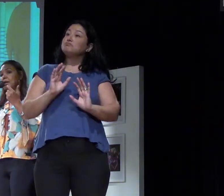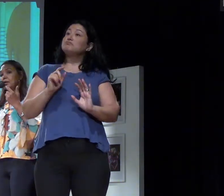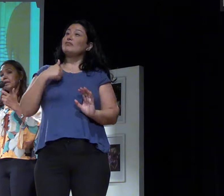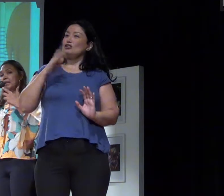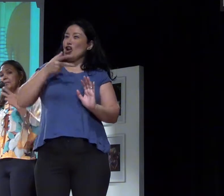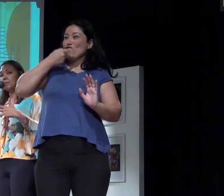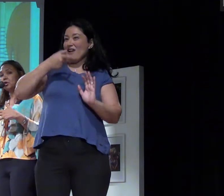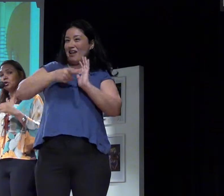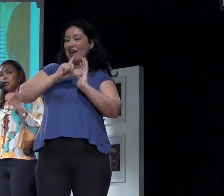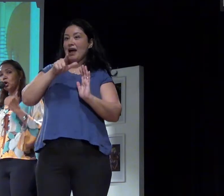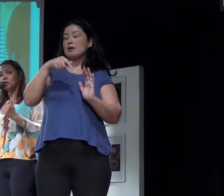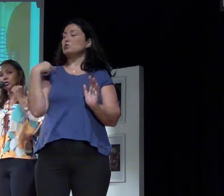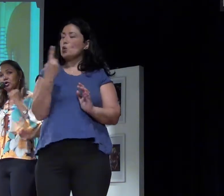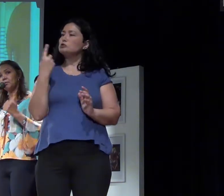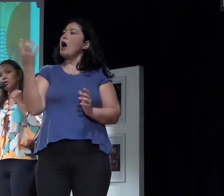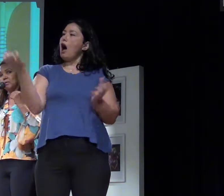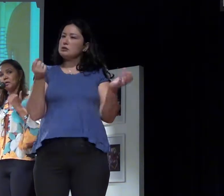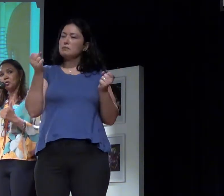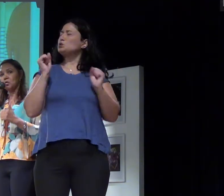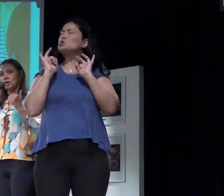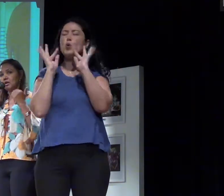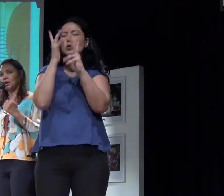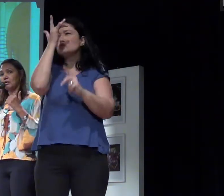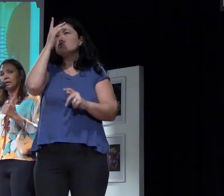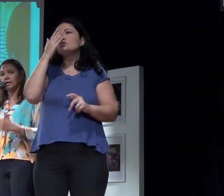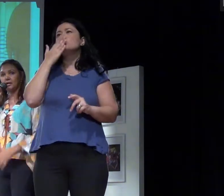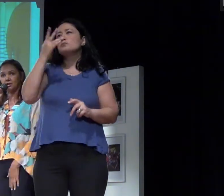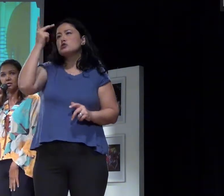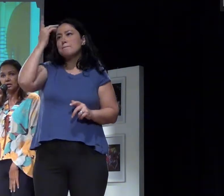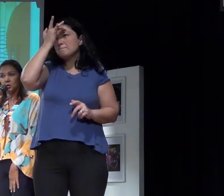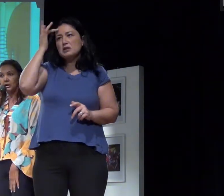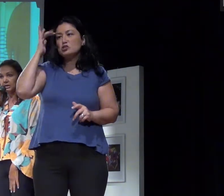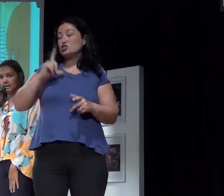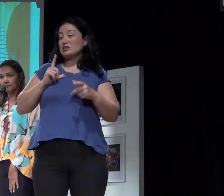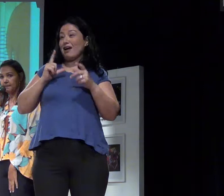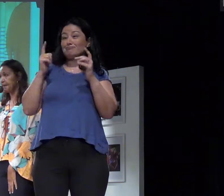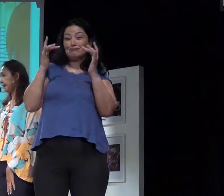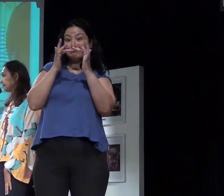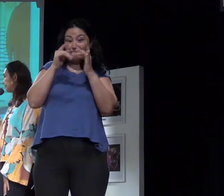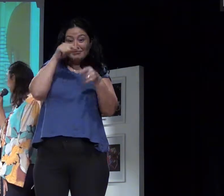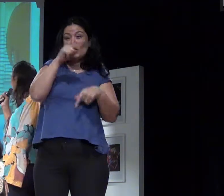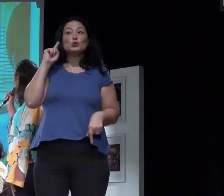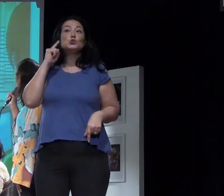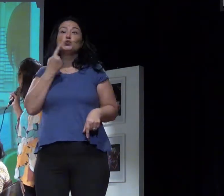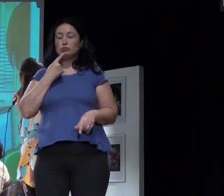eu falei, nós recebemos todo tipo de pessoa que esteja ligada à questão da surdez.